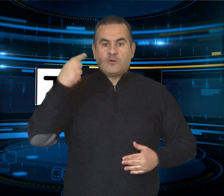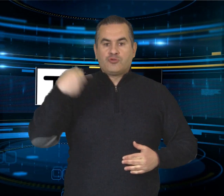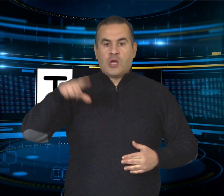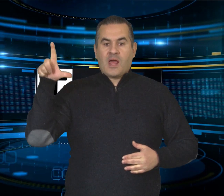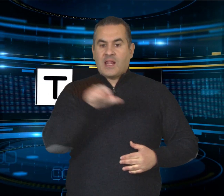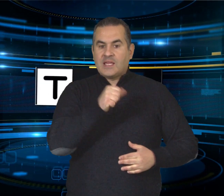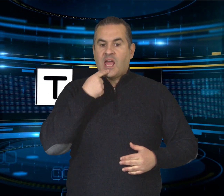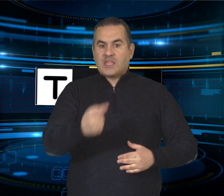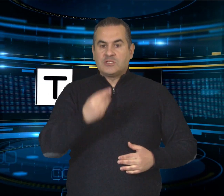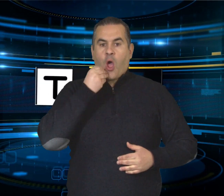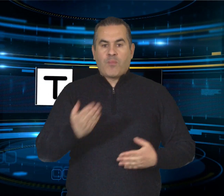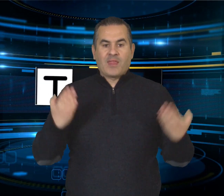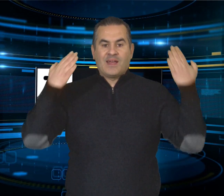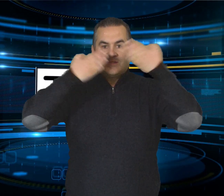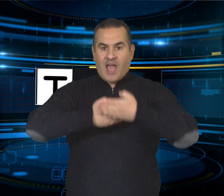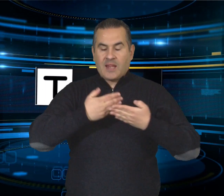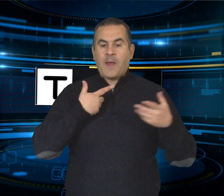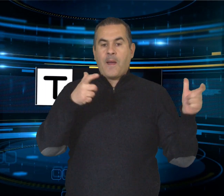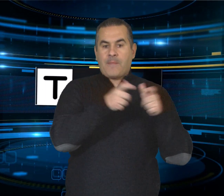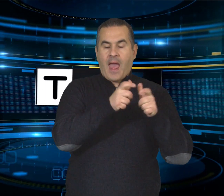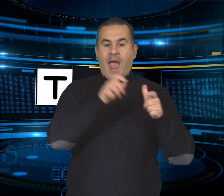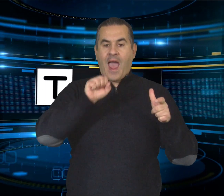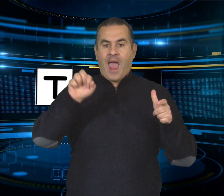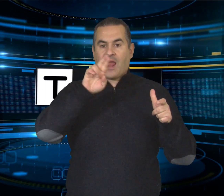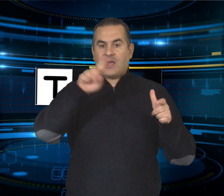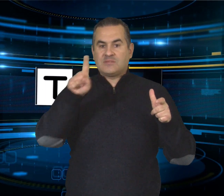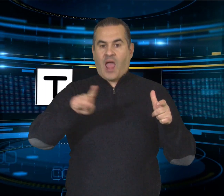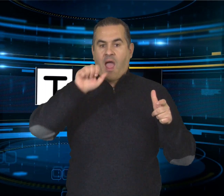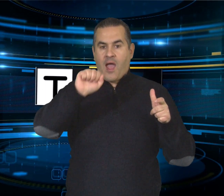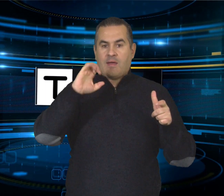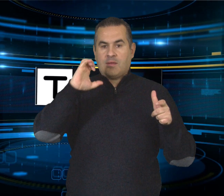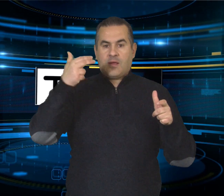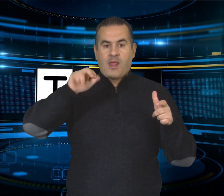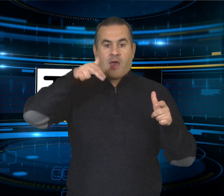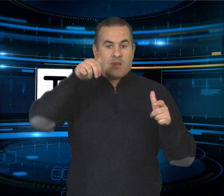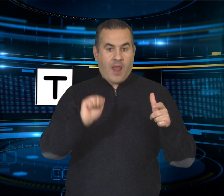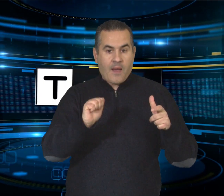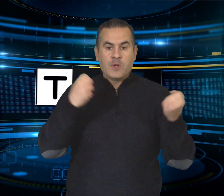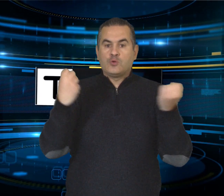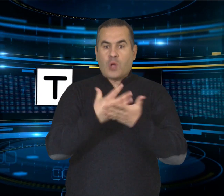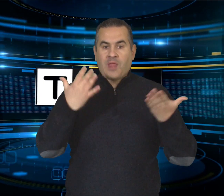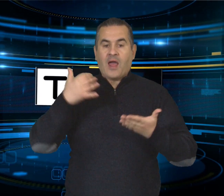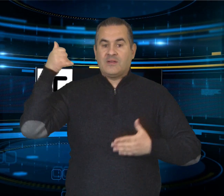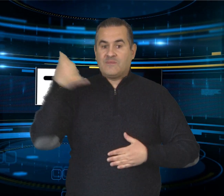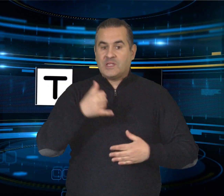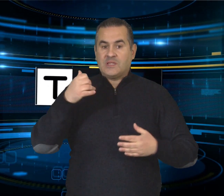Buonasera dal TG Liss. Un delitto assurdo e agghiacciante per come è maturato. La vittima, Giovanni Fresi, affermato